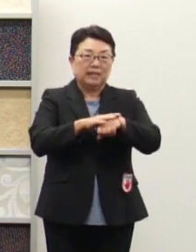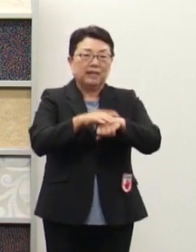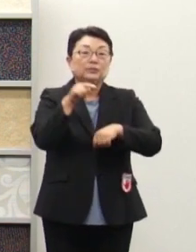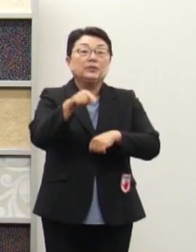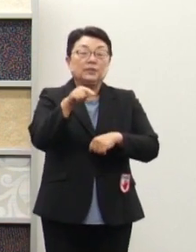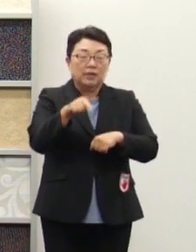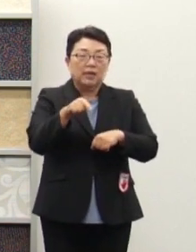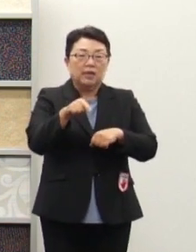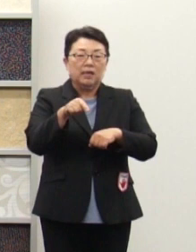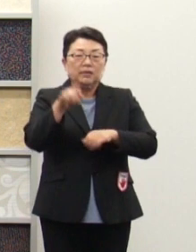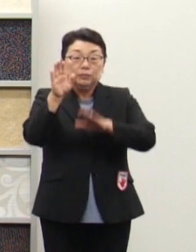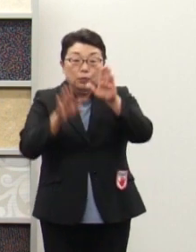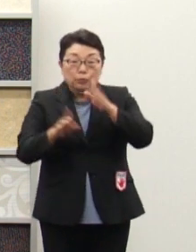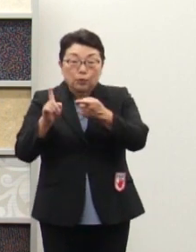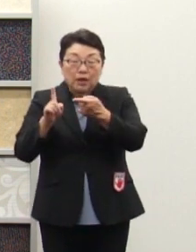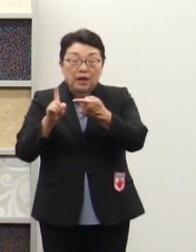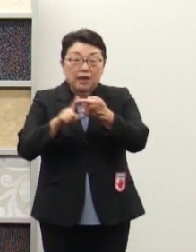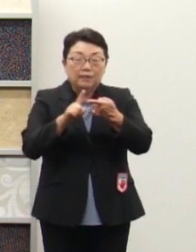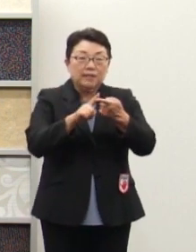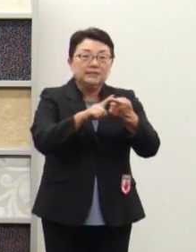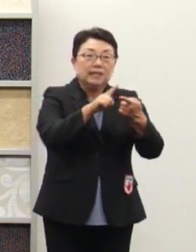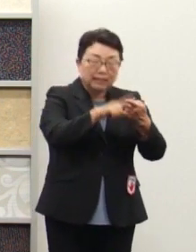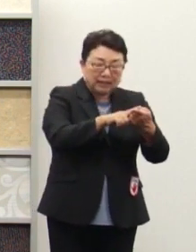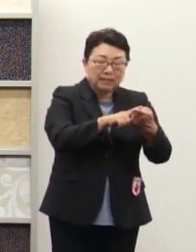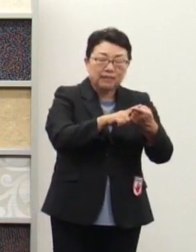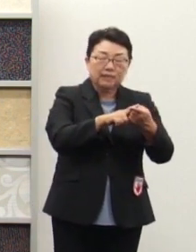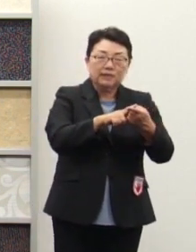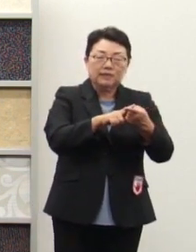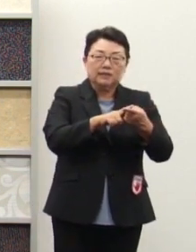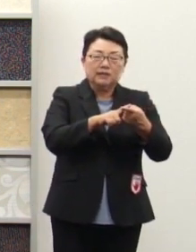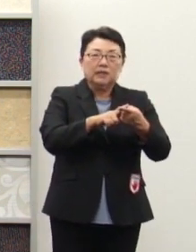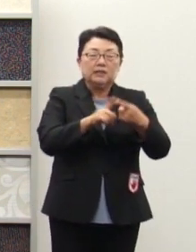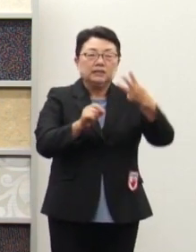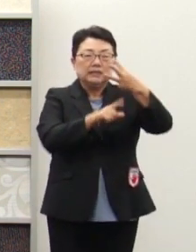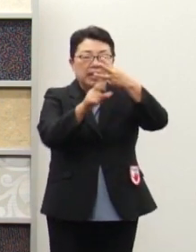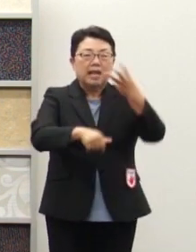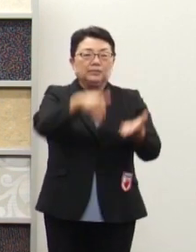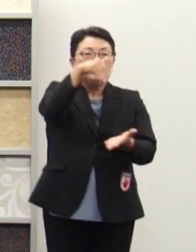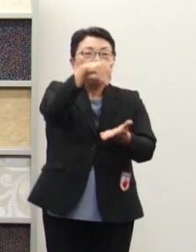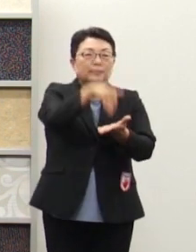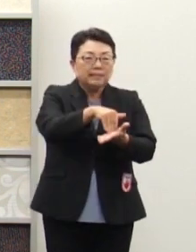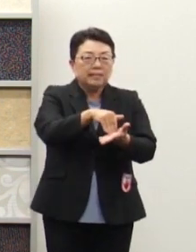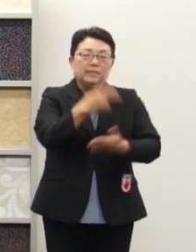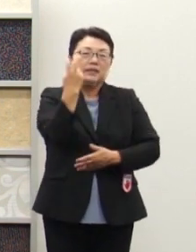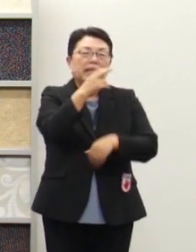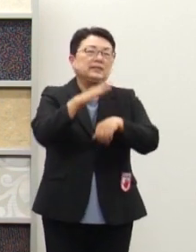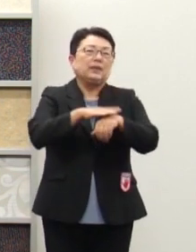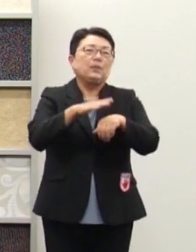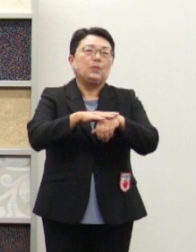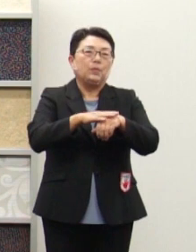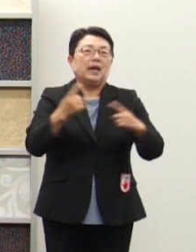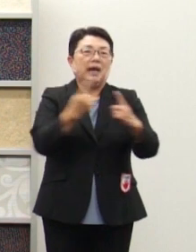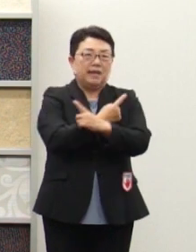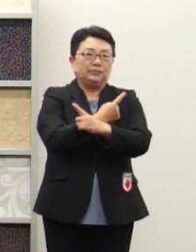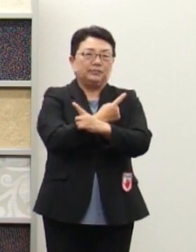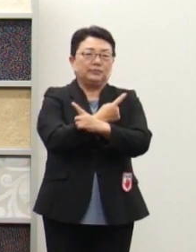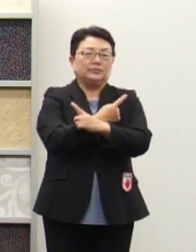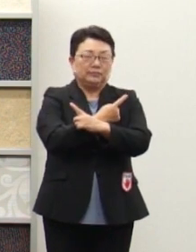感染状況などを見極めながらではありますが、今月末までには緩和をし、その後は通